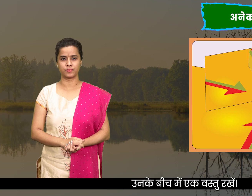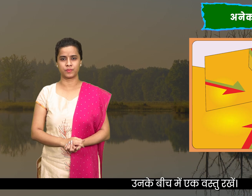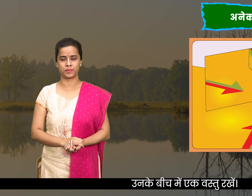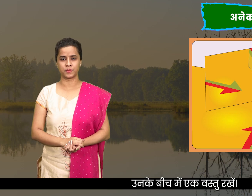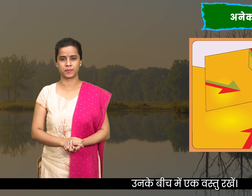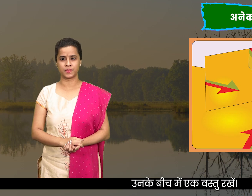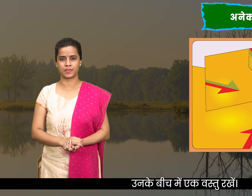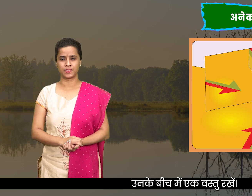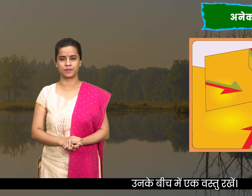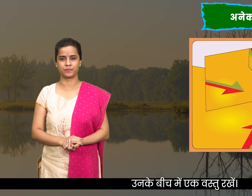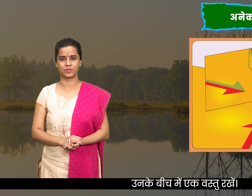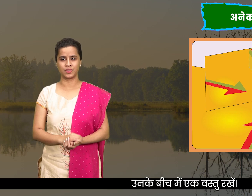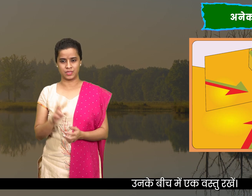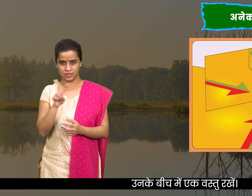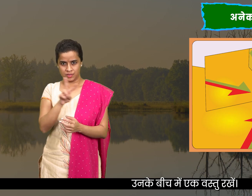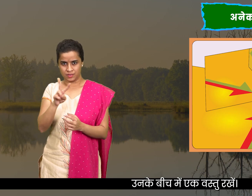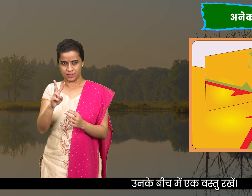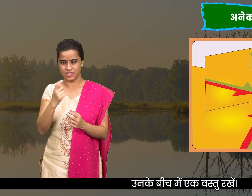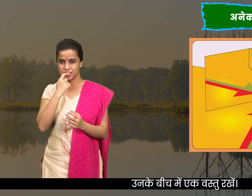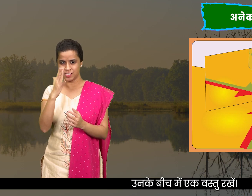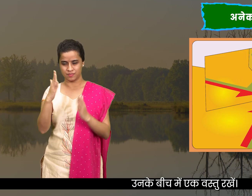उनके बीच में एक वस्तु रखें।